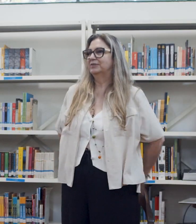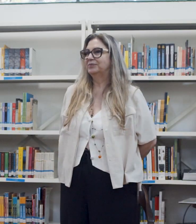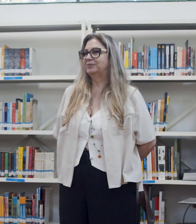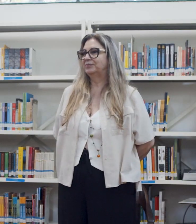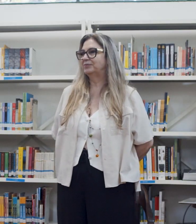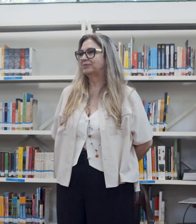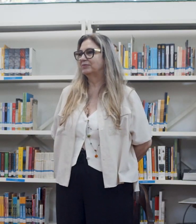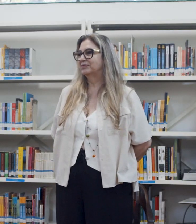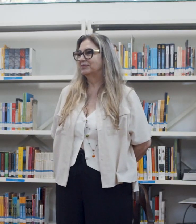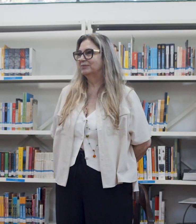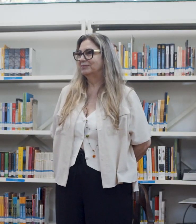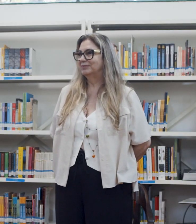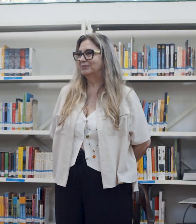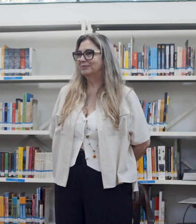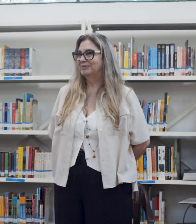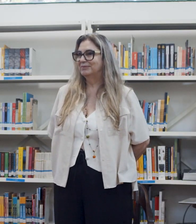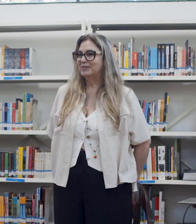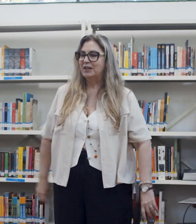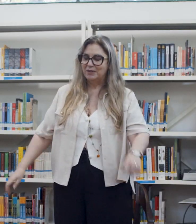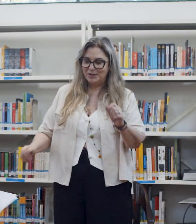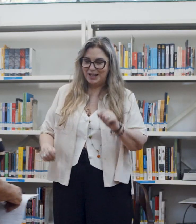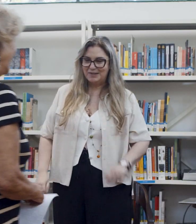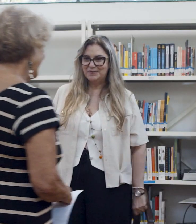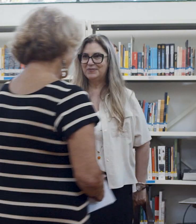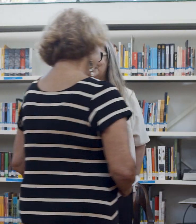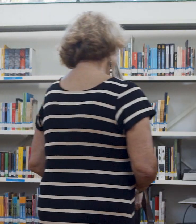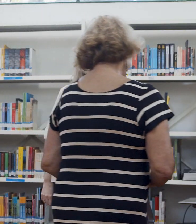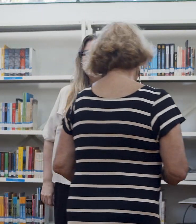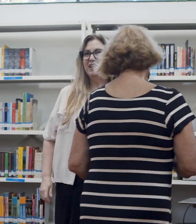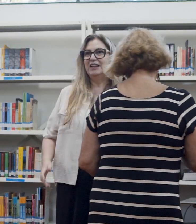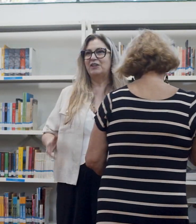frente com um livreto. Usa vestido preto com listras horizontais